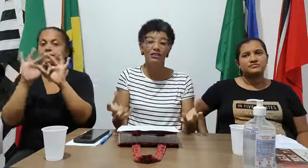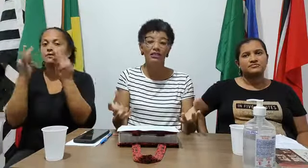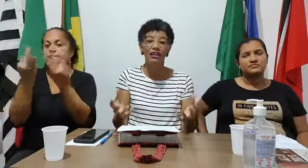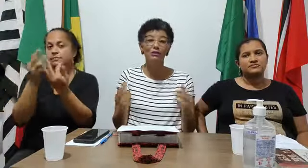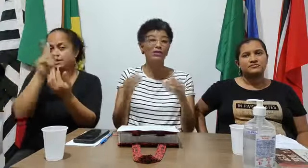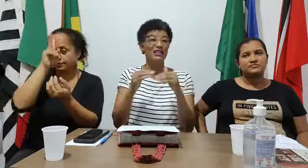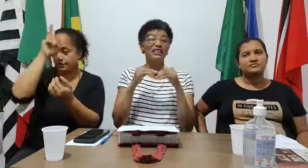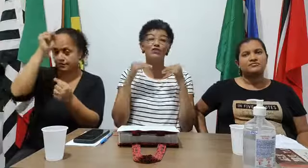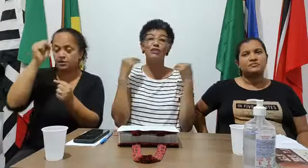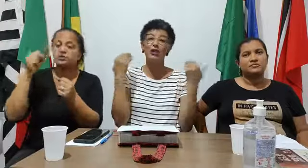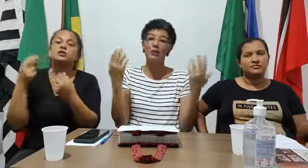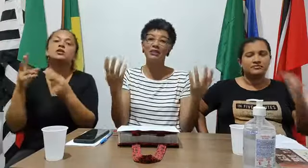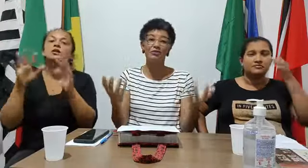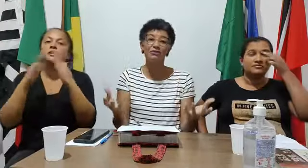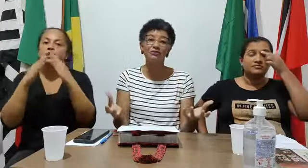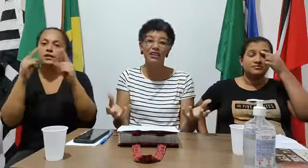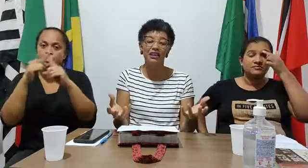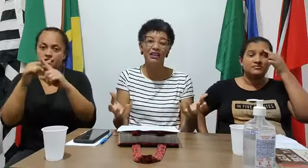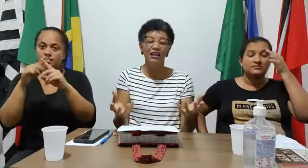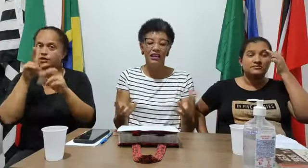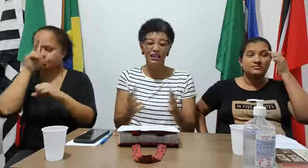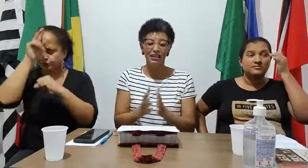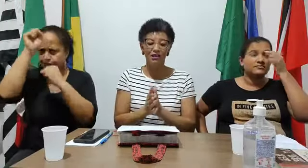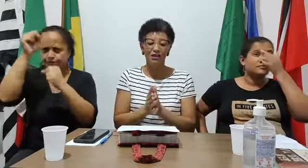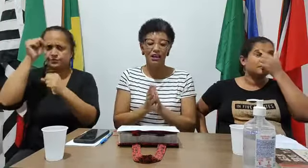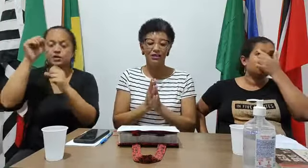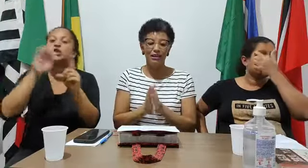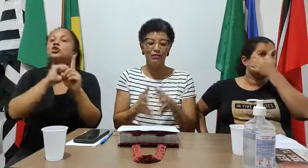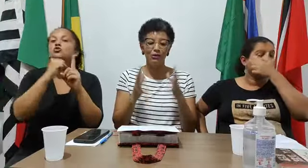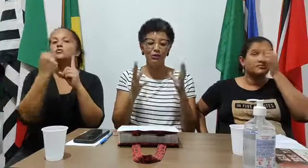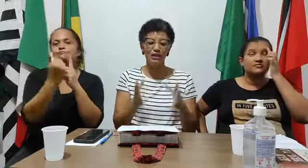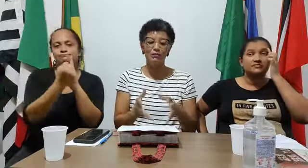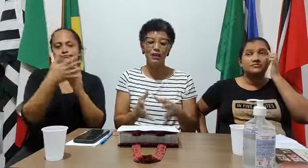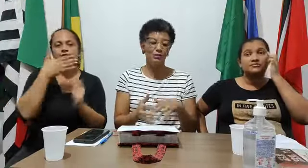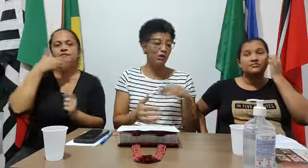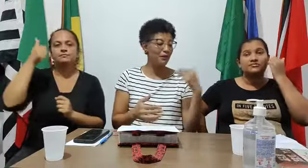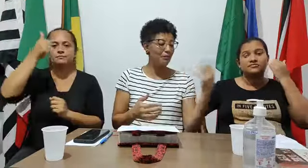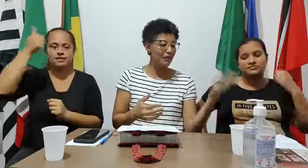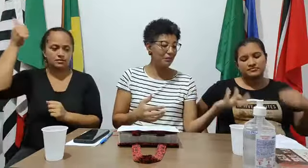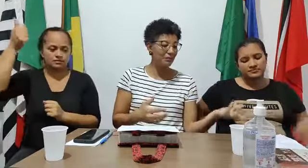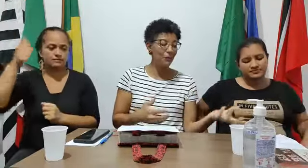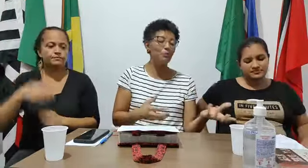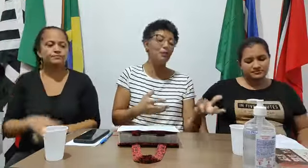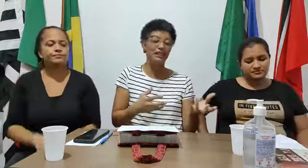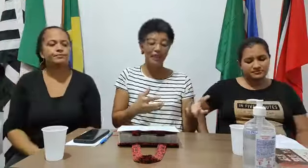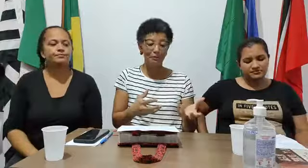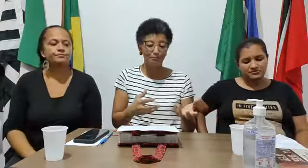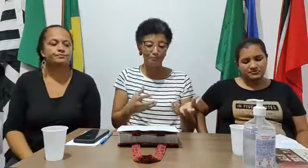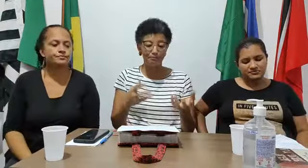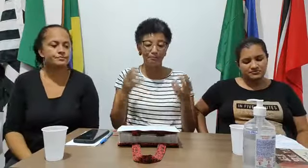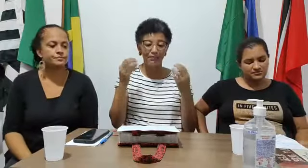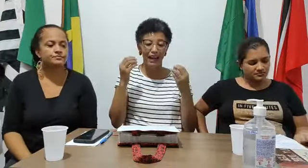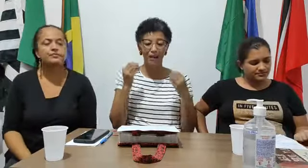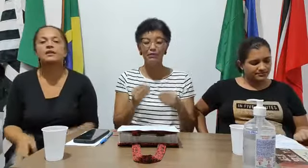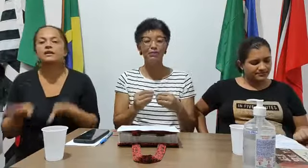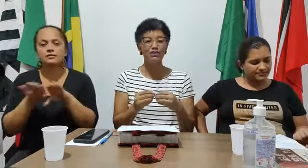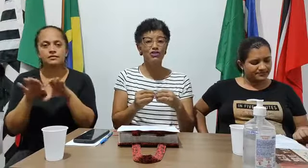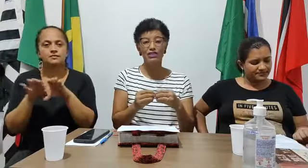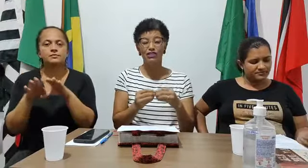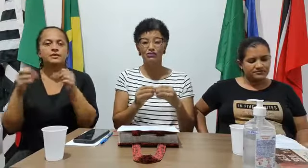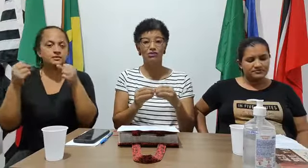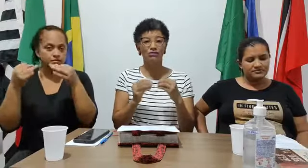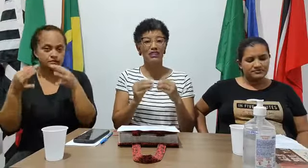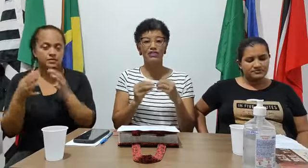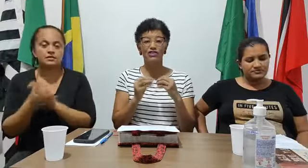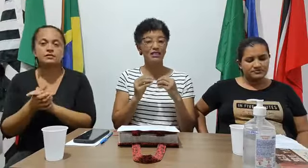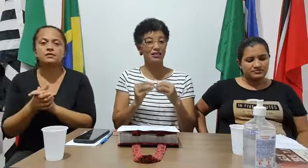melhor. É uma sociedade melhor para se viver. Então, eu quero falar alguns aspectos, e a Fabi também vai complementar. A Bíblia diz